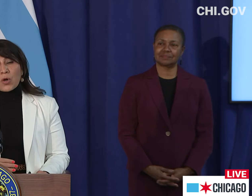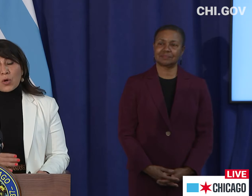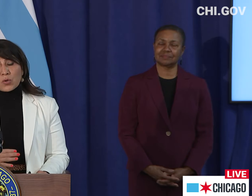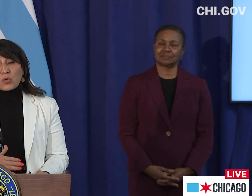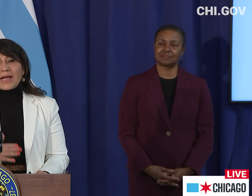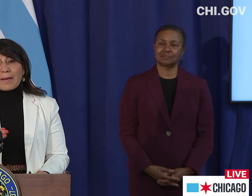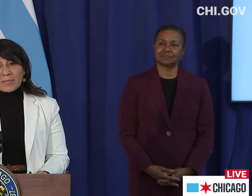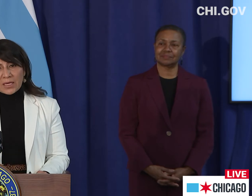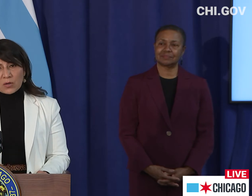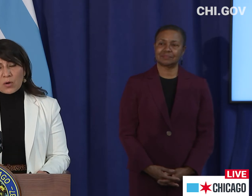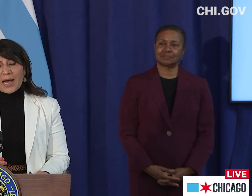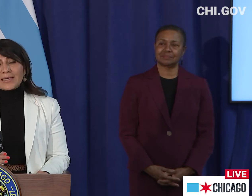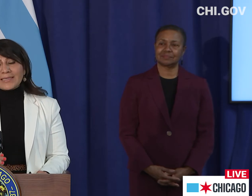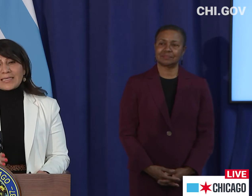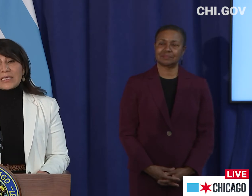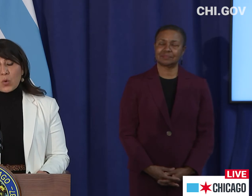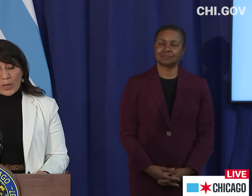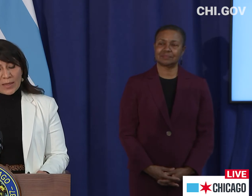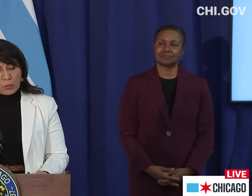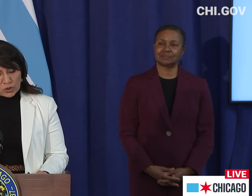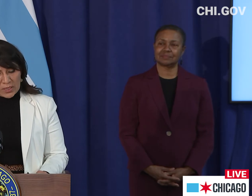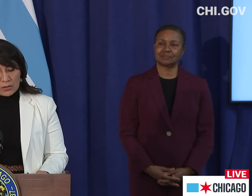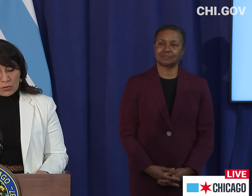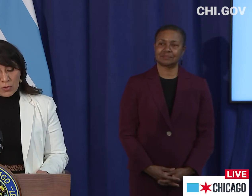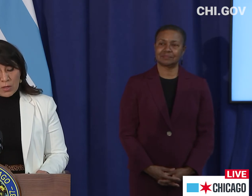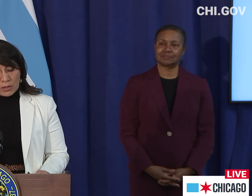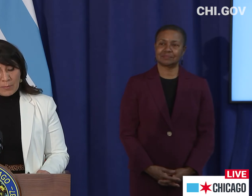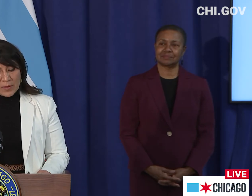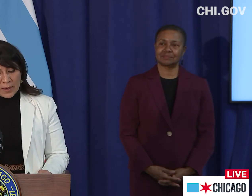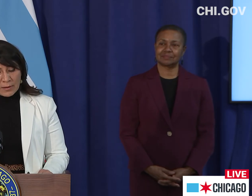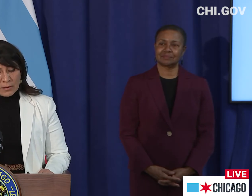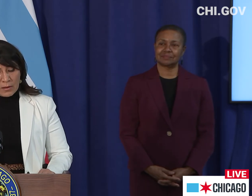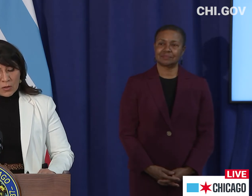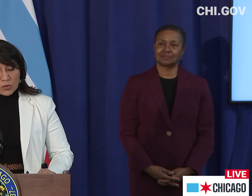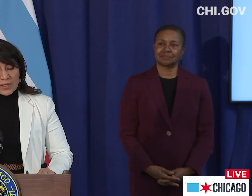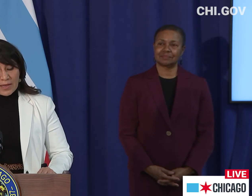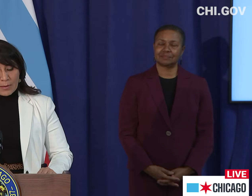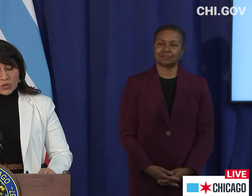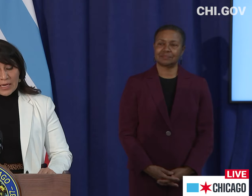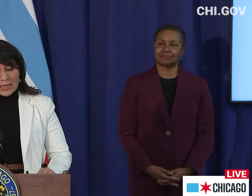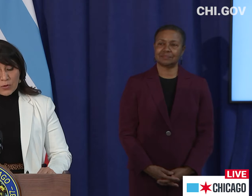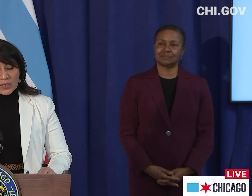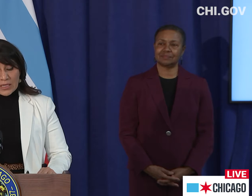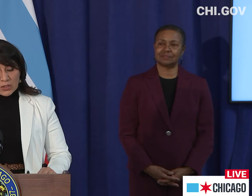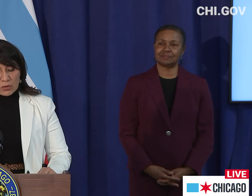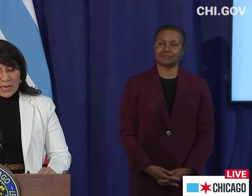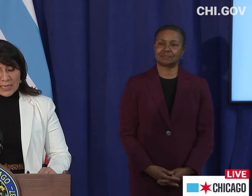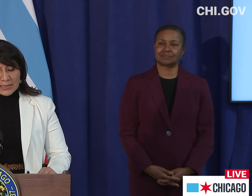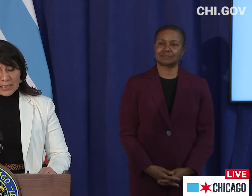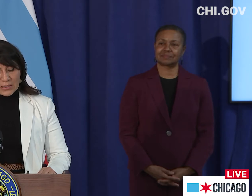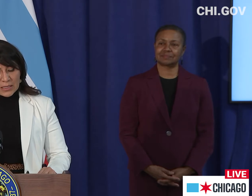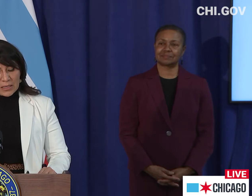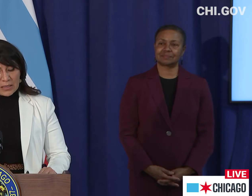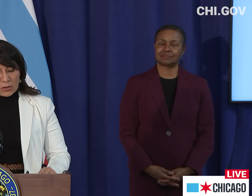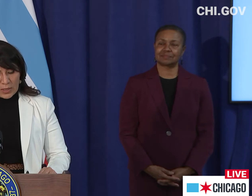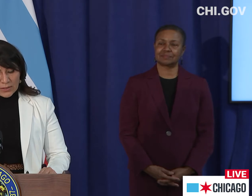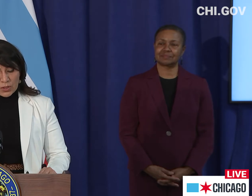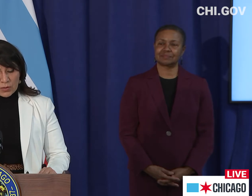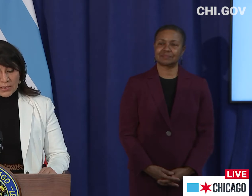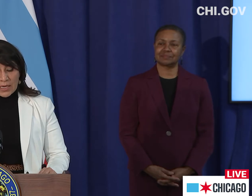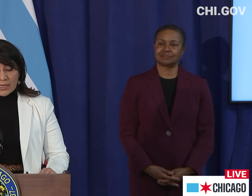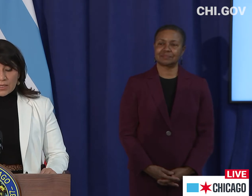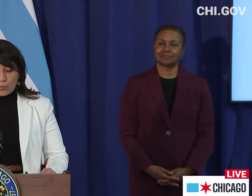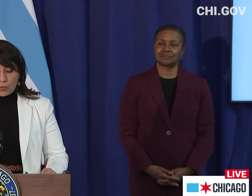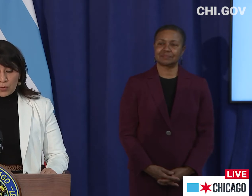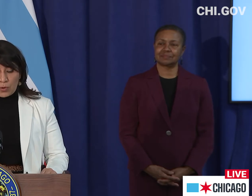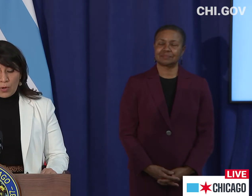abriendo con un camino hacia el 50%. También consideramos alivios adicionales de las